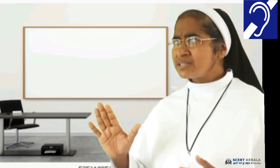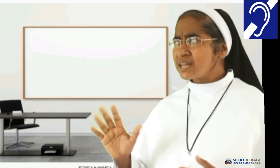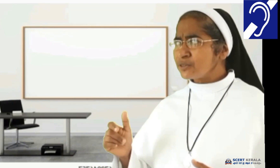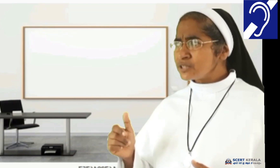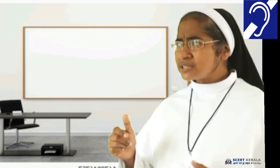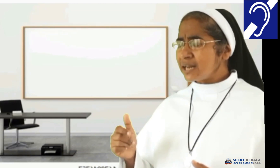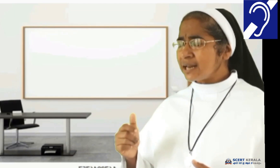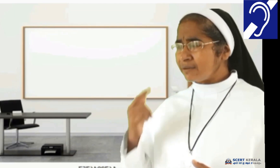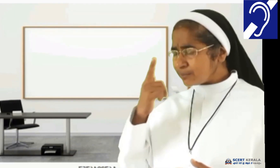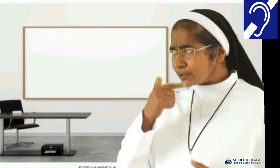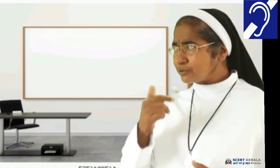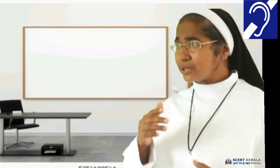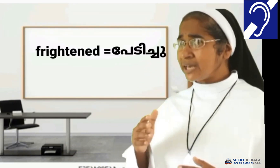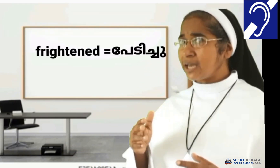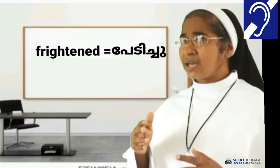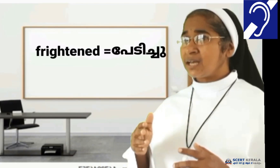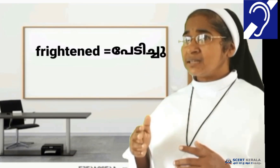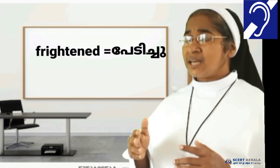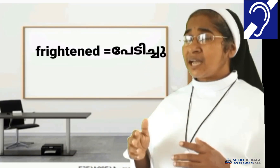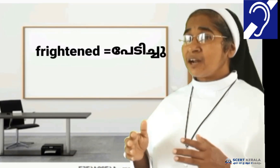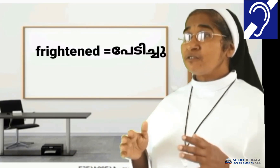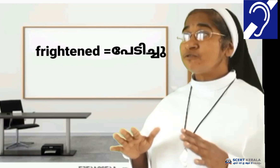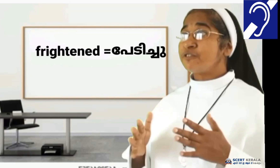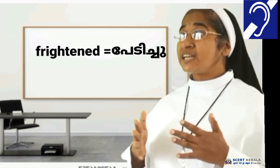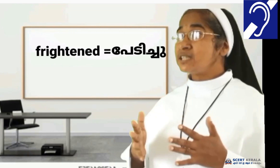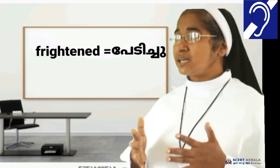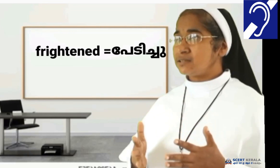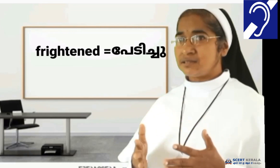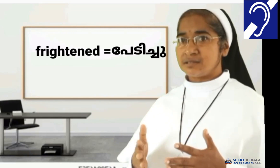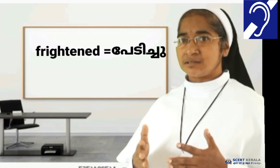അവര് സന്തോഷത്തിലല്ല, അവരുടെ മുഖം നോക്കിക്കേ. They are frightened.